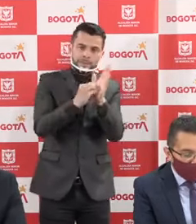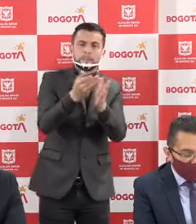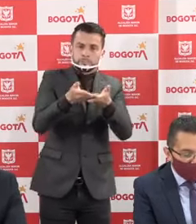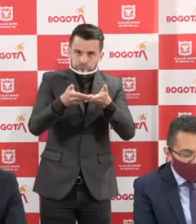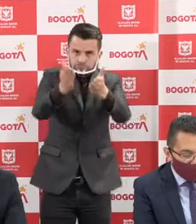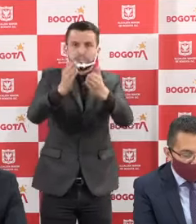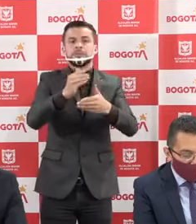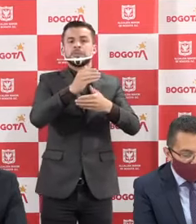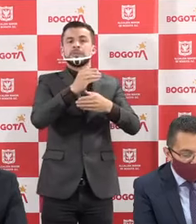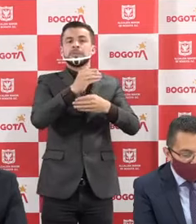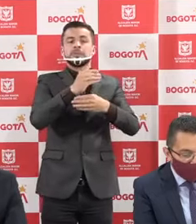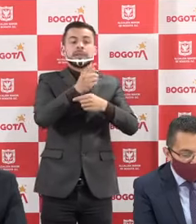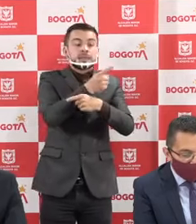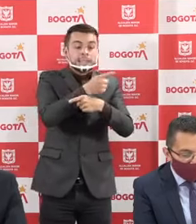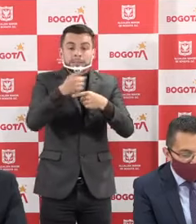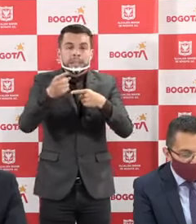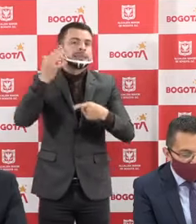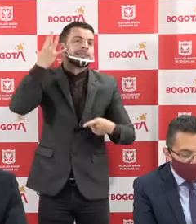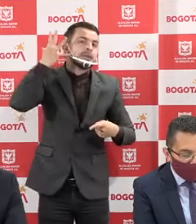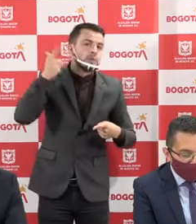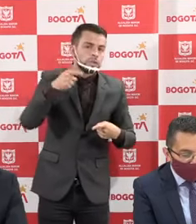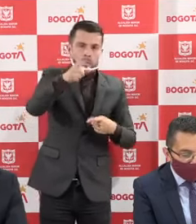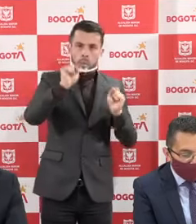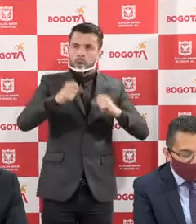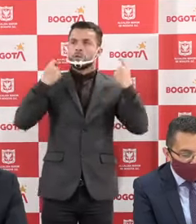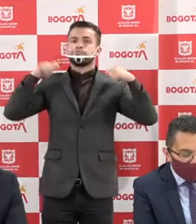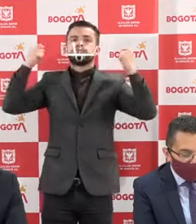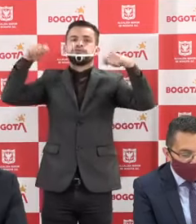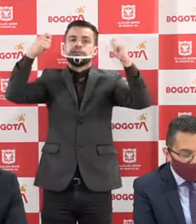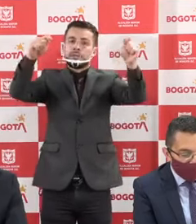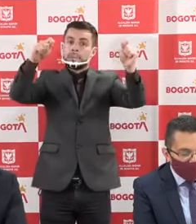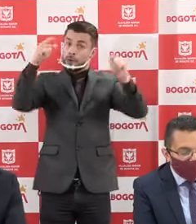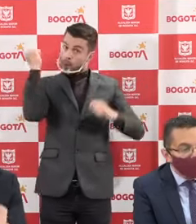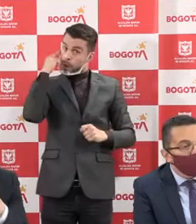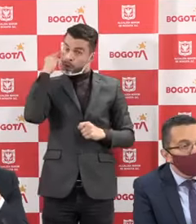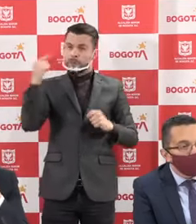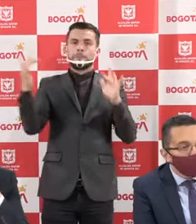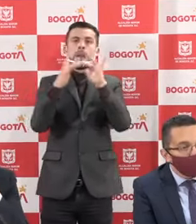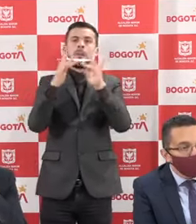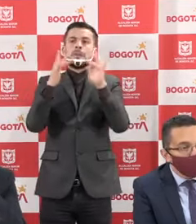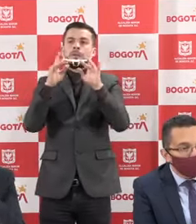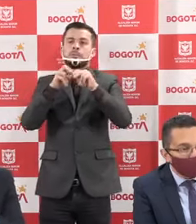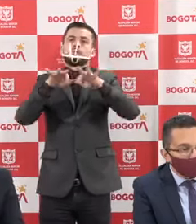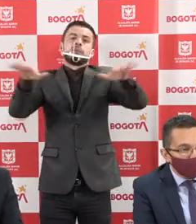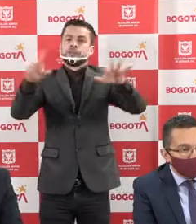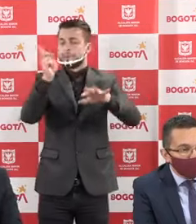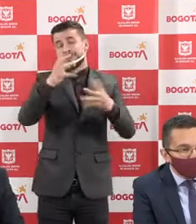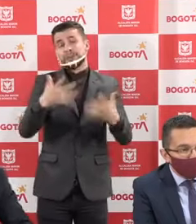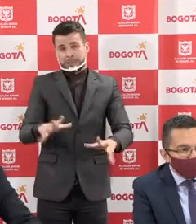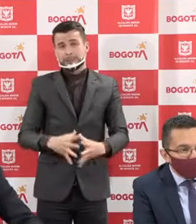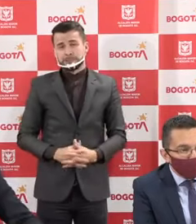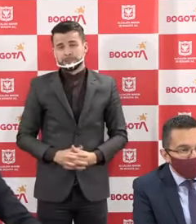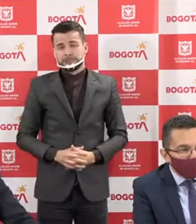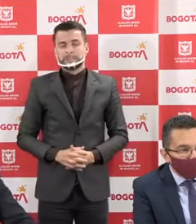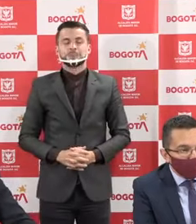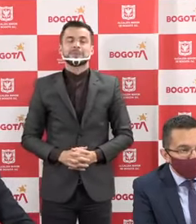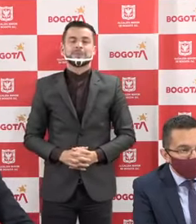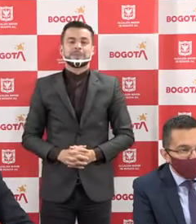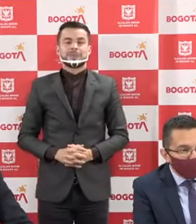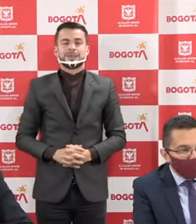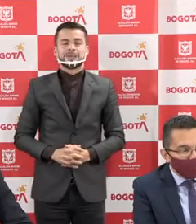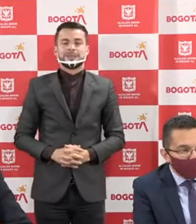para estos lugares se pueda realizar de la manera más segura pero sin exceder la capacidad que tiene bogotá tenemos unas dudas de